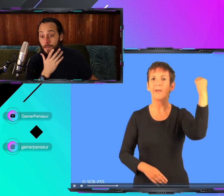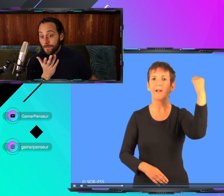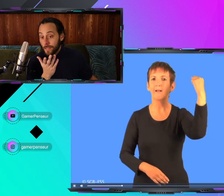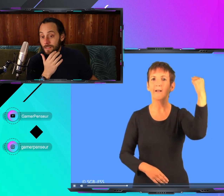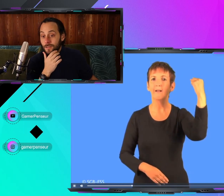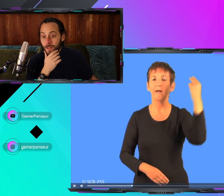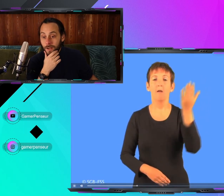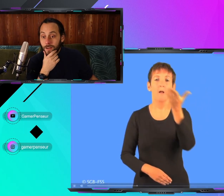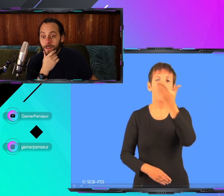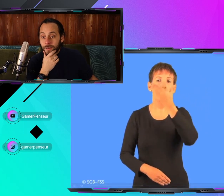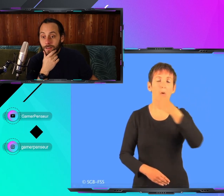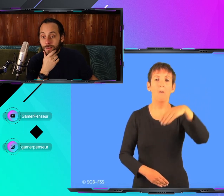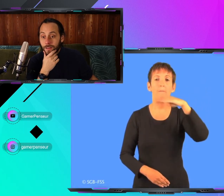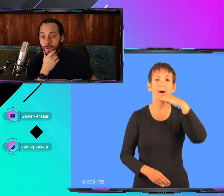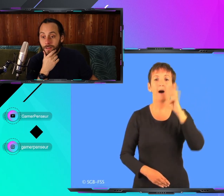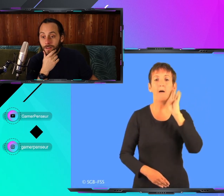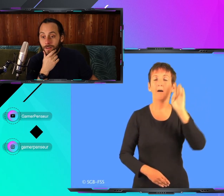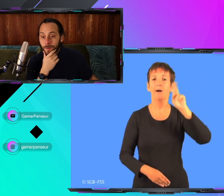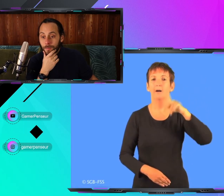Fête nationale,